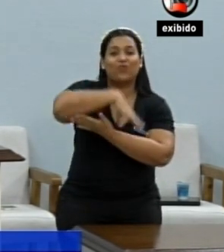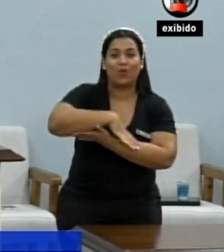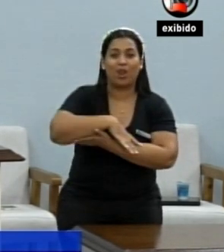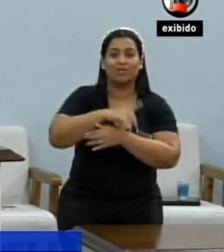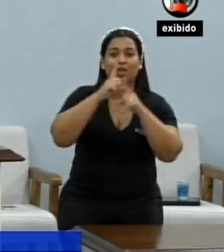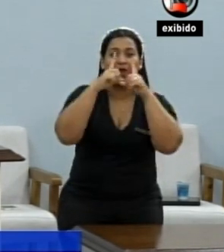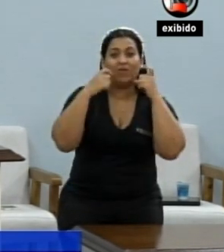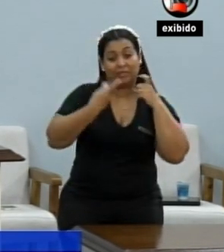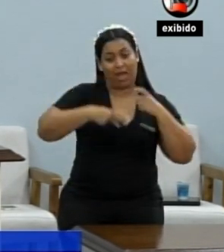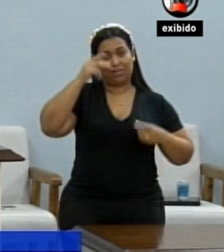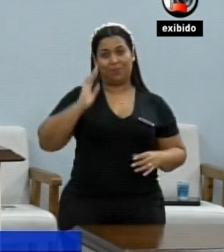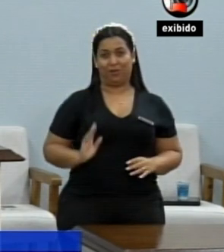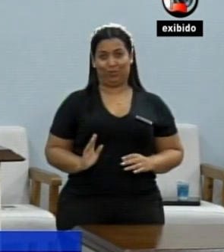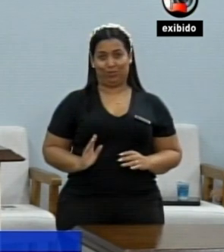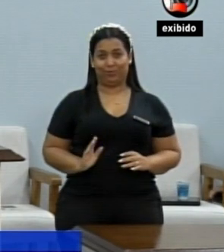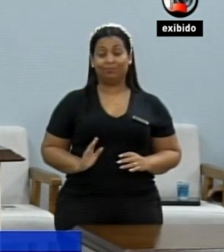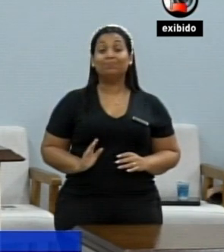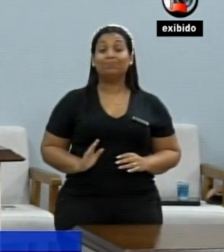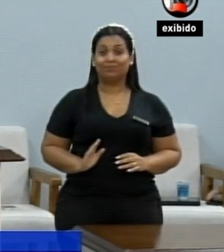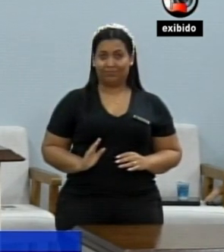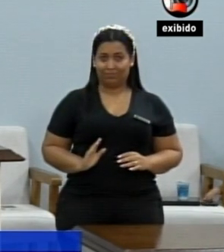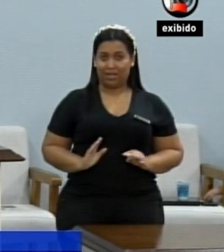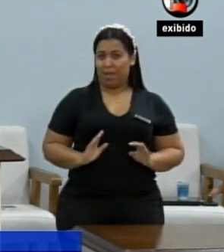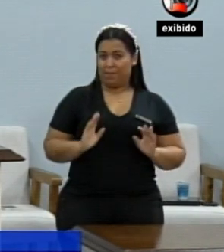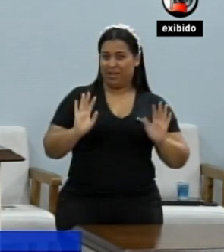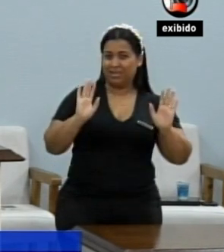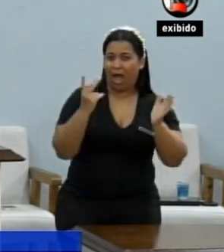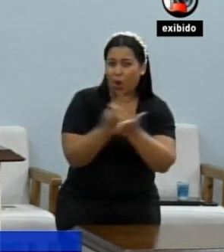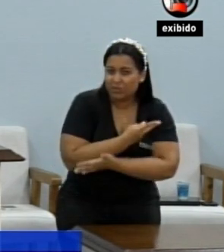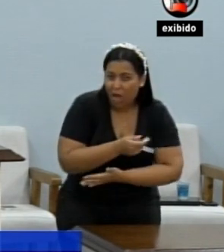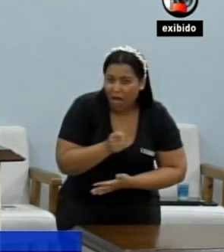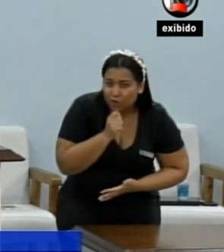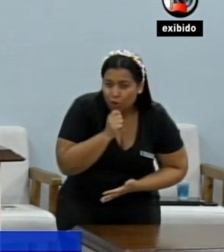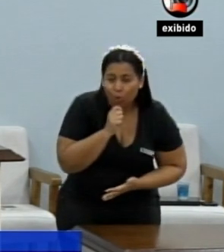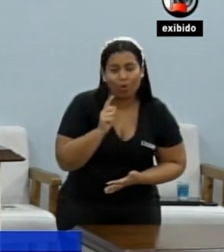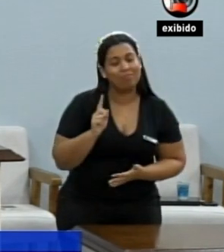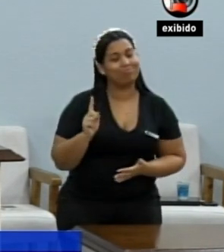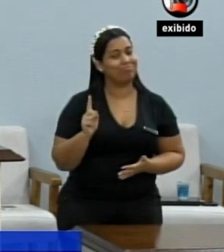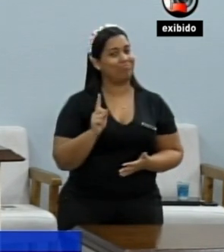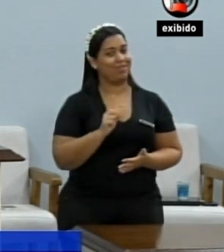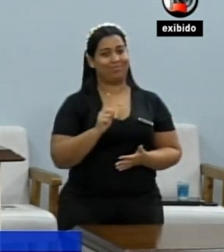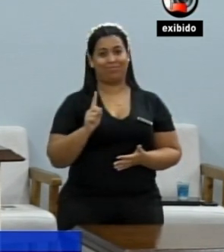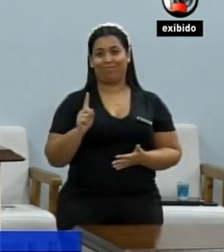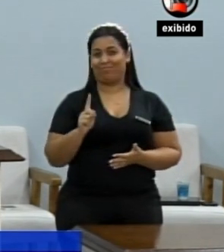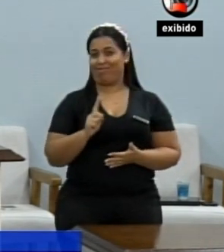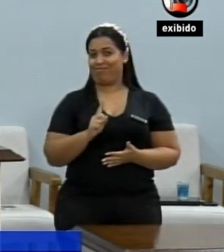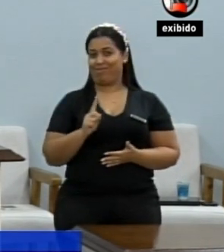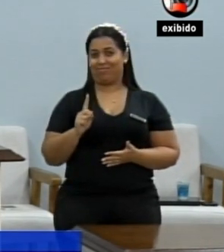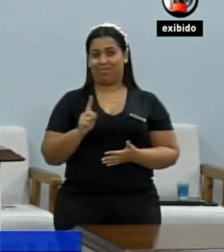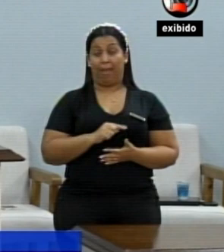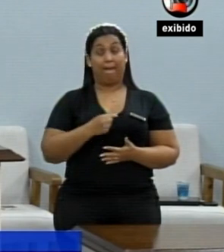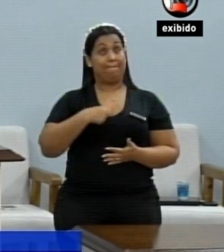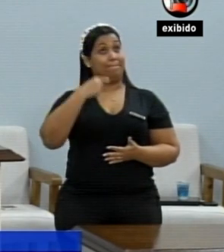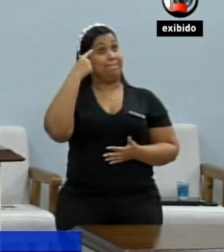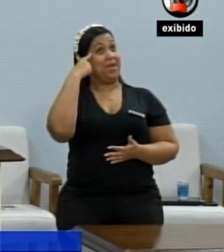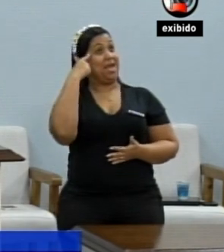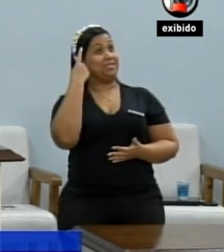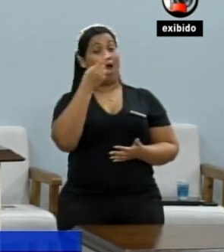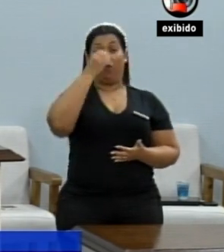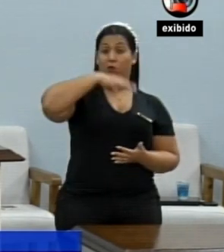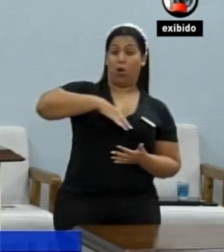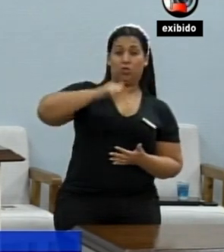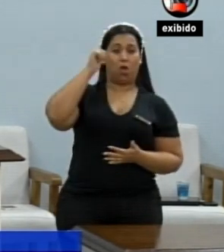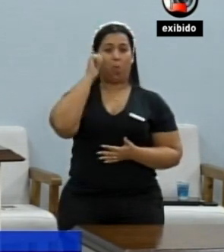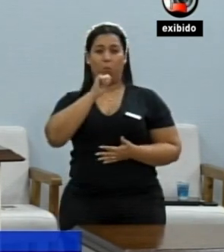no Brasil. E isso não aconteceu à toa. Engana-se quem pensa que a violência contra a mulher,